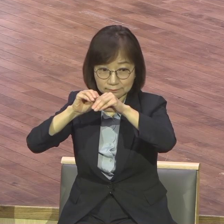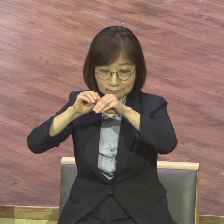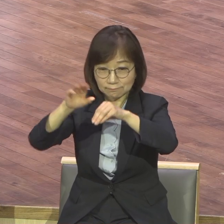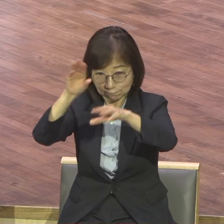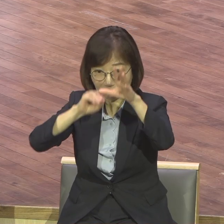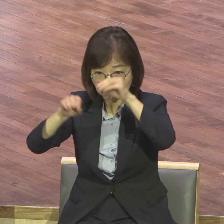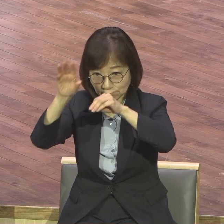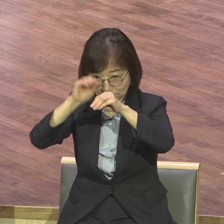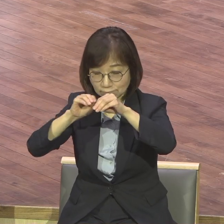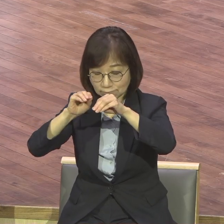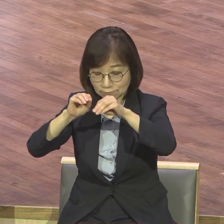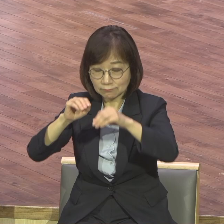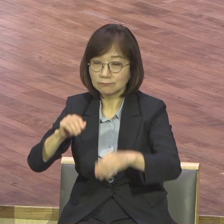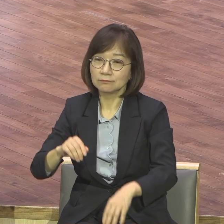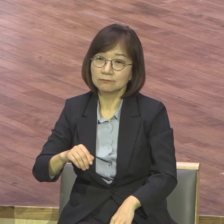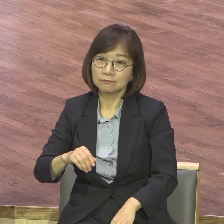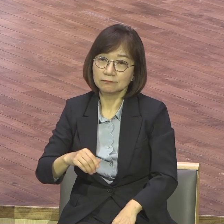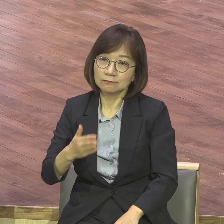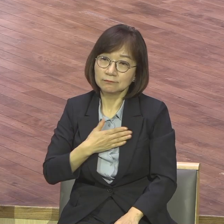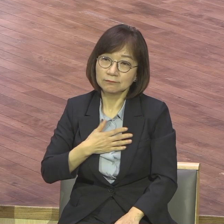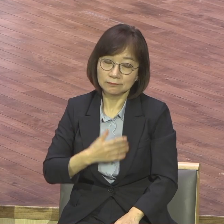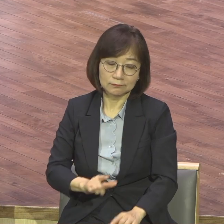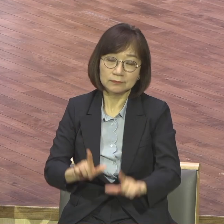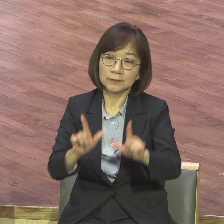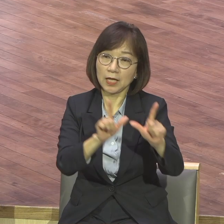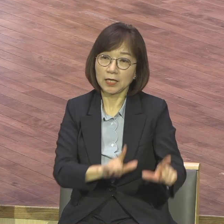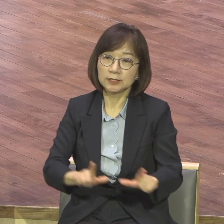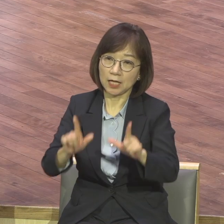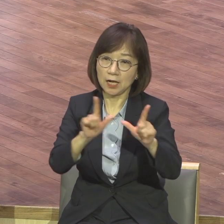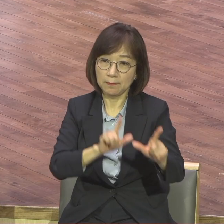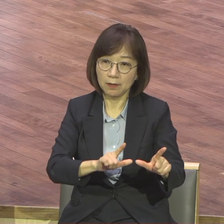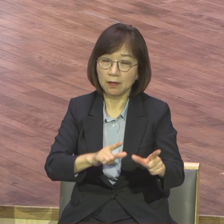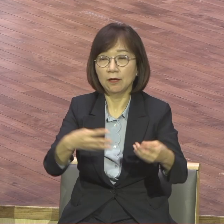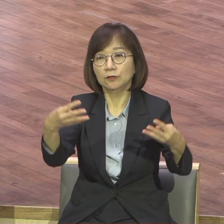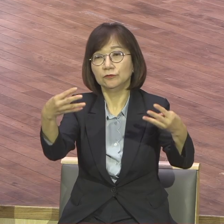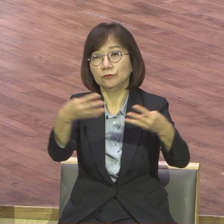듣는 것으로 내 삶에 적용된 것으로 착각합니다.